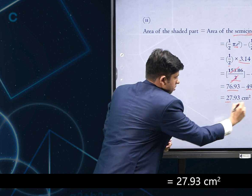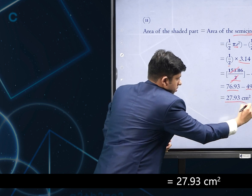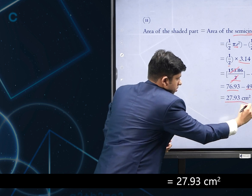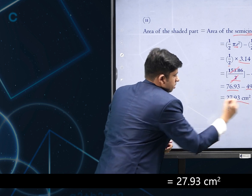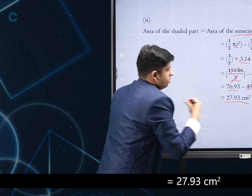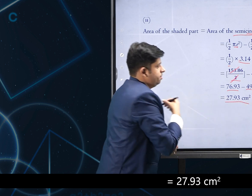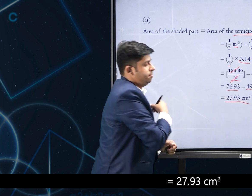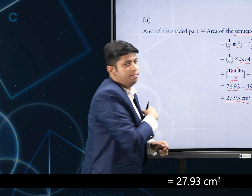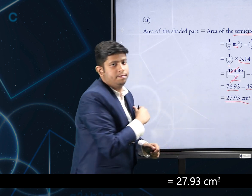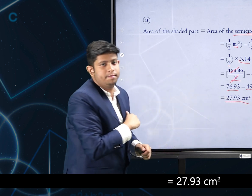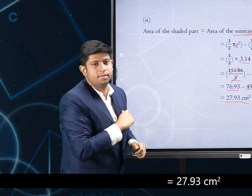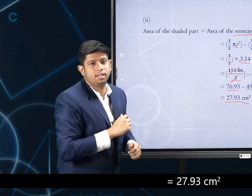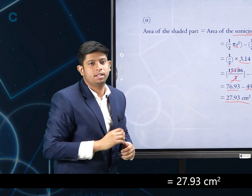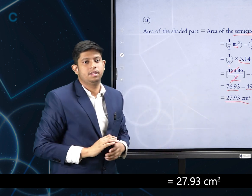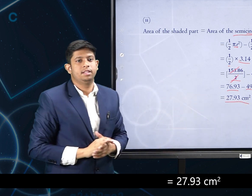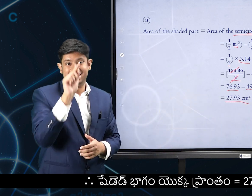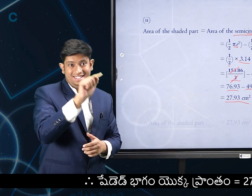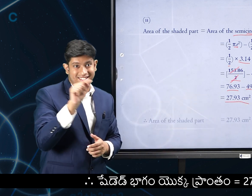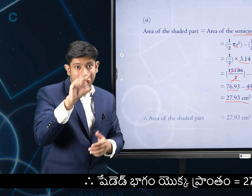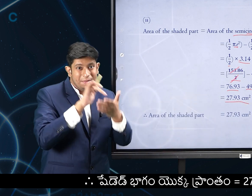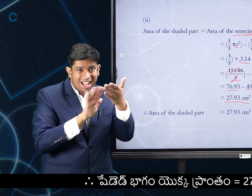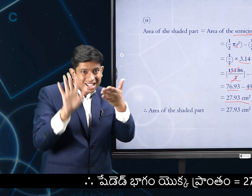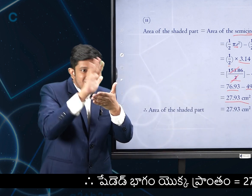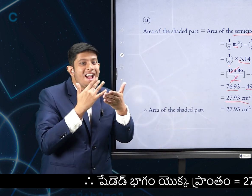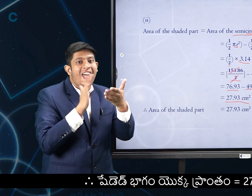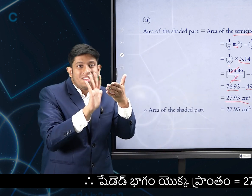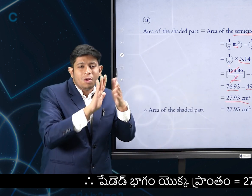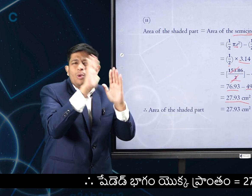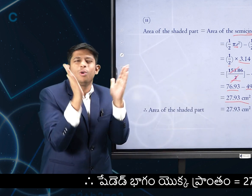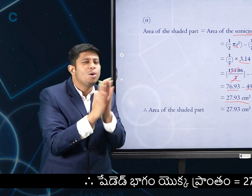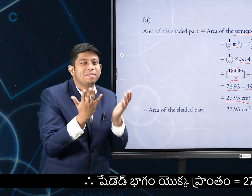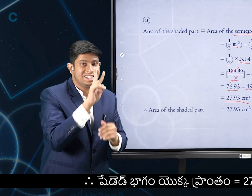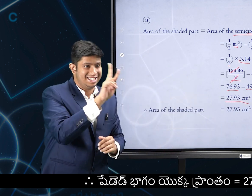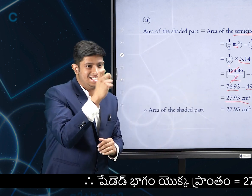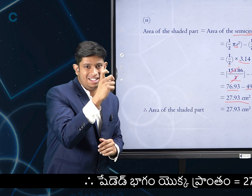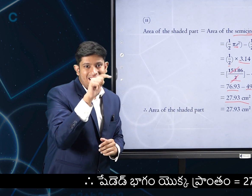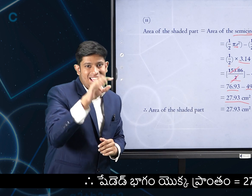27.93 సెంటీమీటర్². దేర్ఫోర్ షేడెడ్ భాగం యొక్క ప్రాంతం =